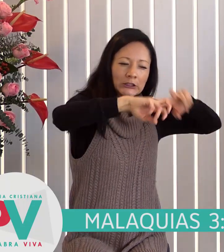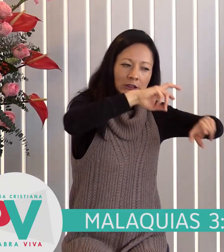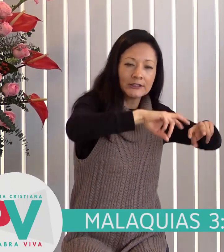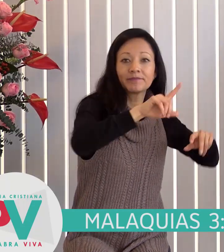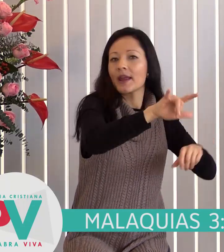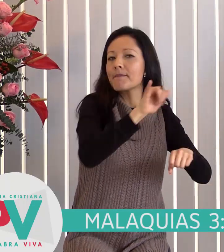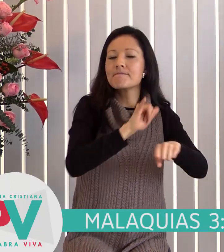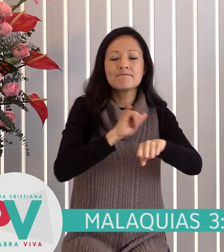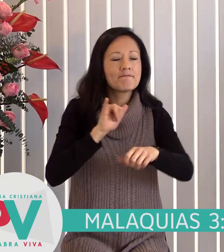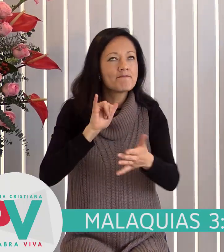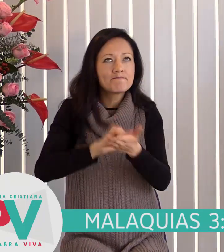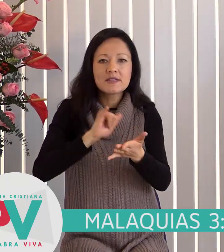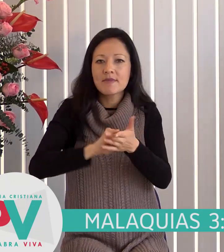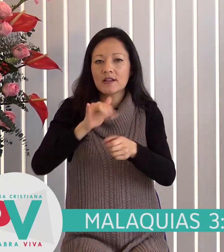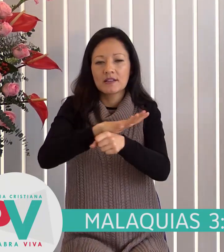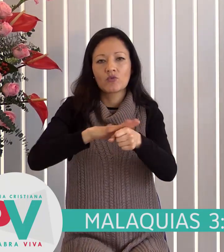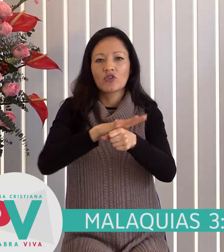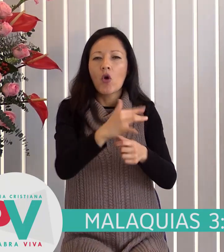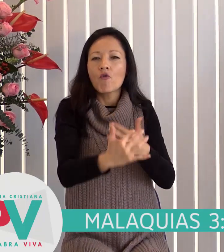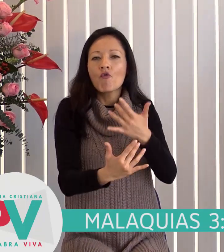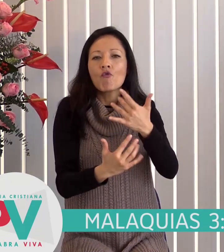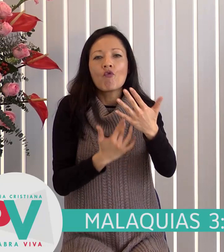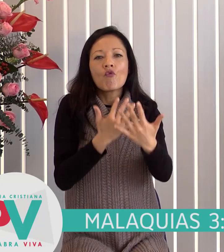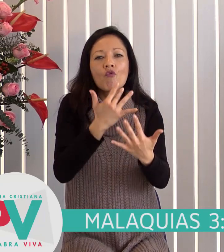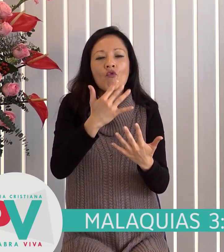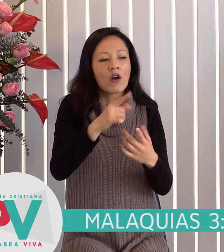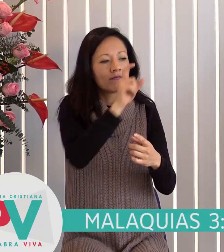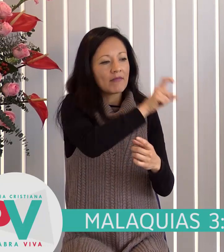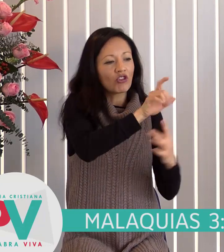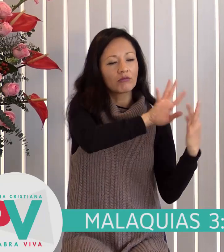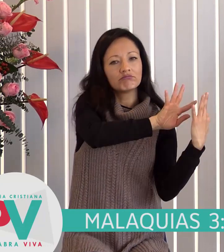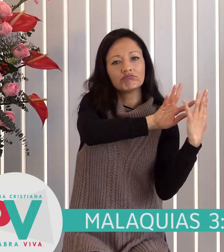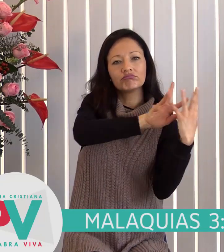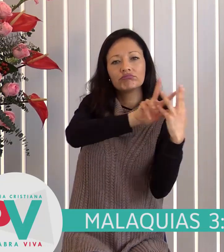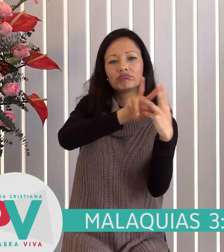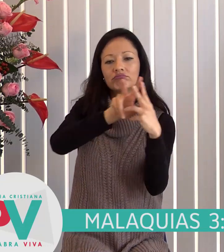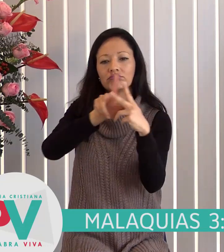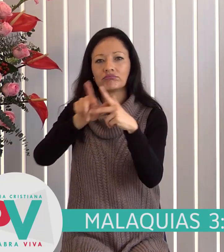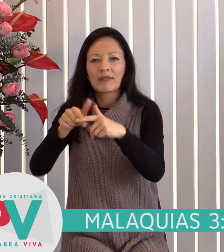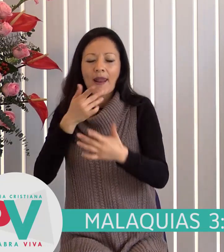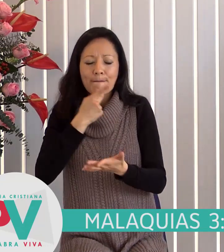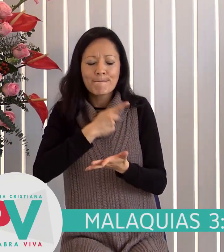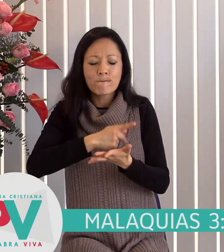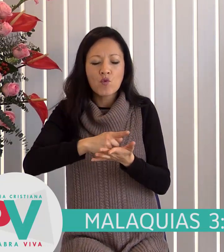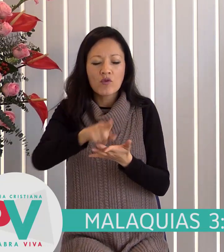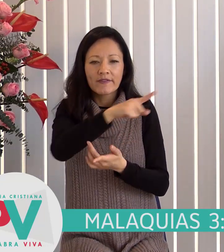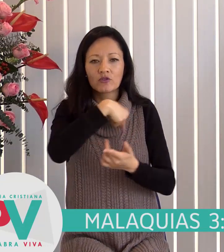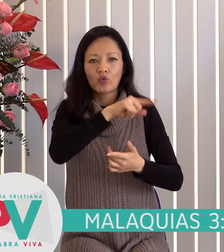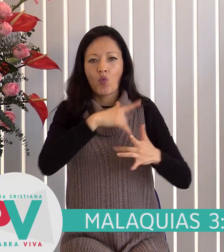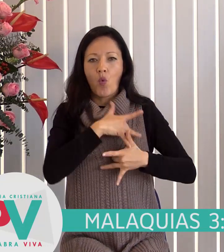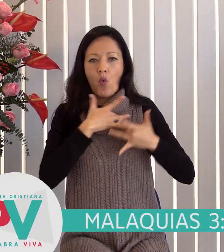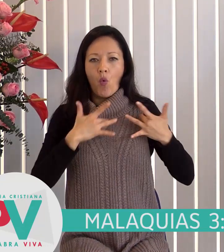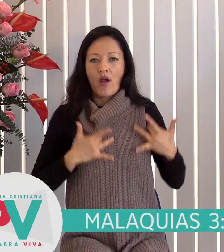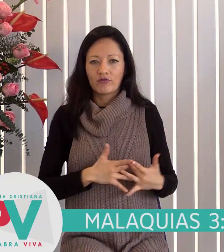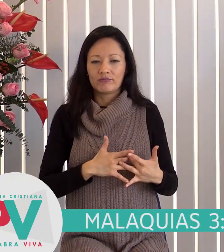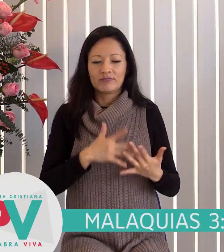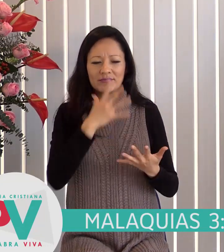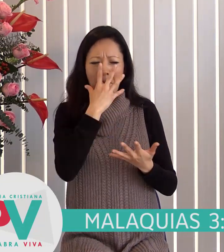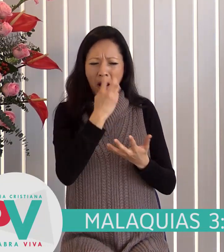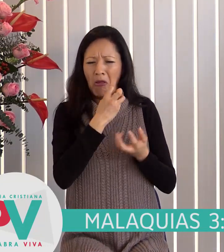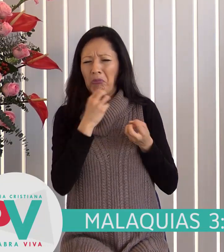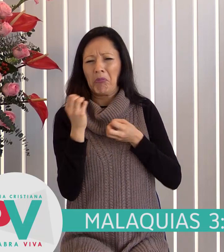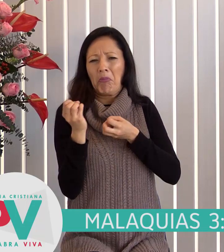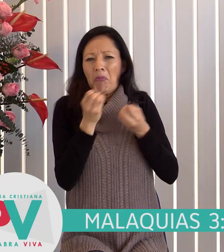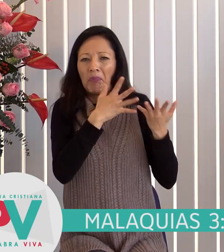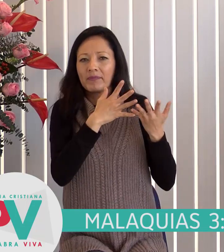puesto ahí para que lo que sea salga para bien y lo que no sea salga para mal.